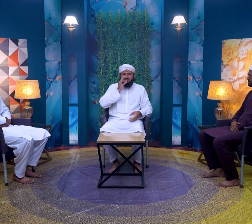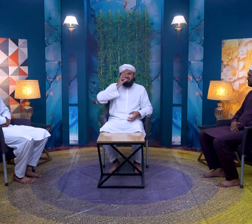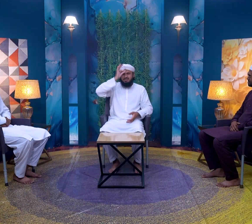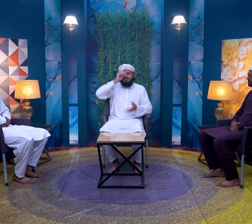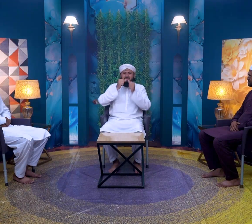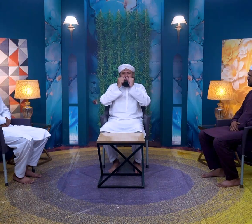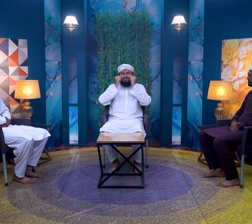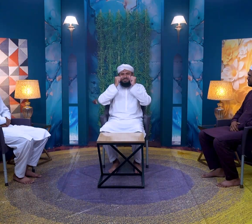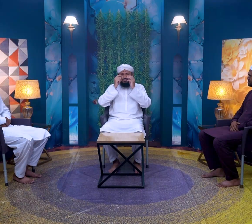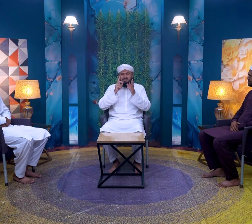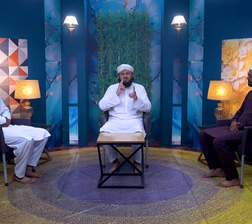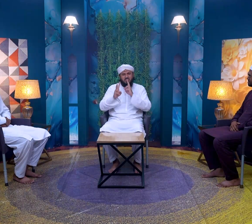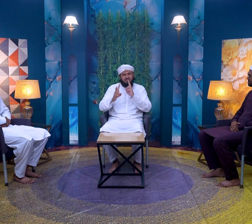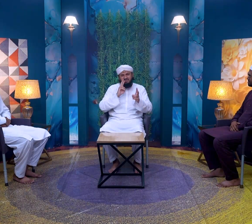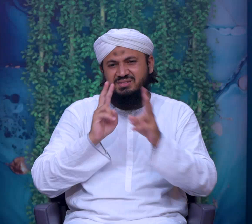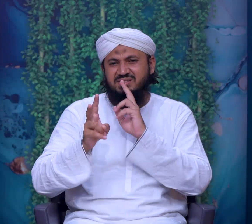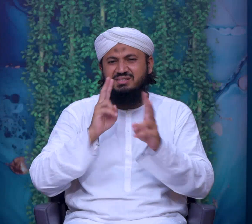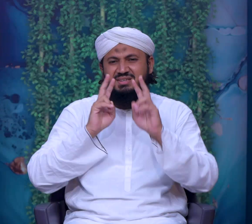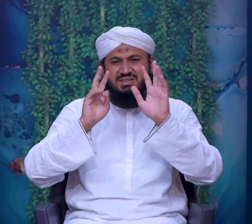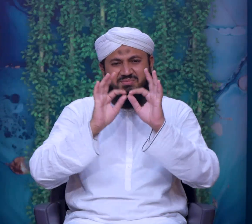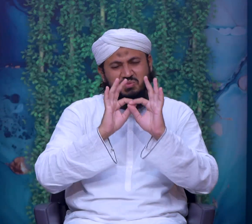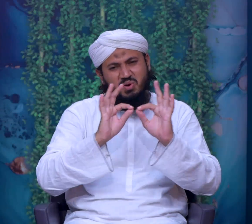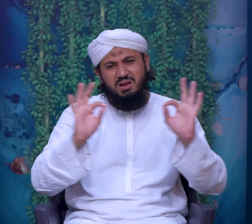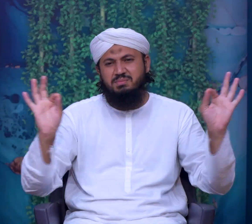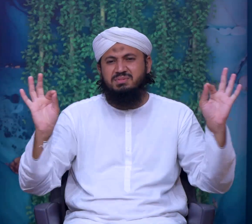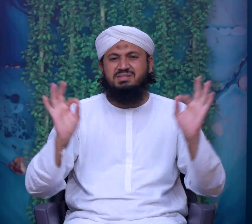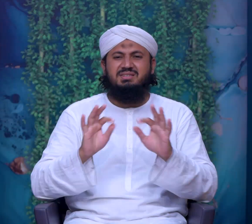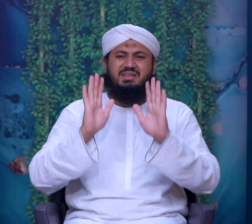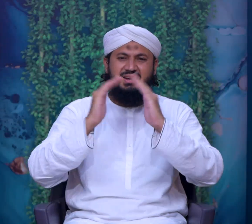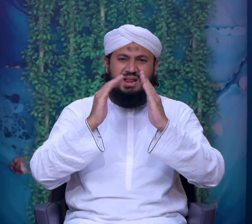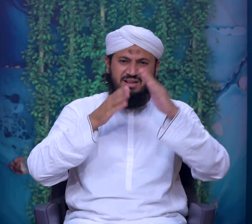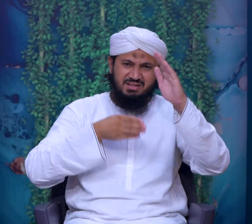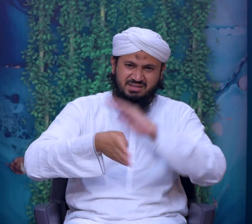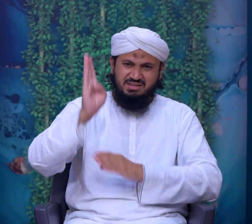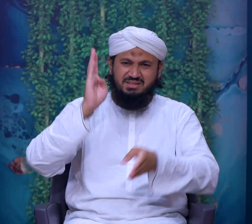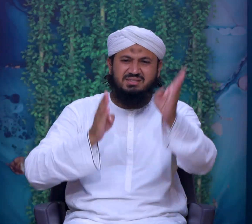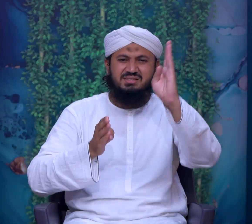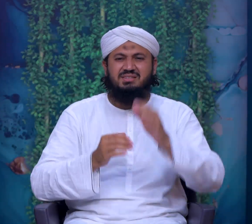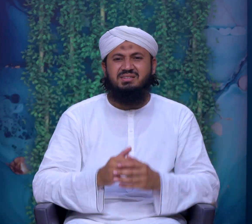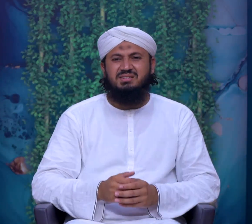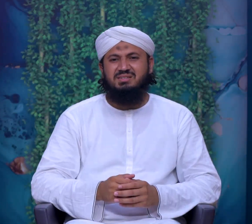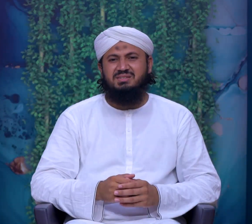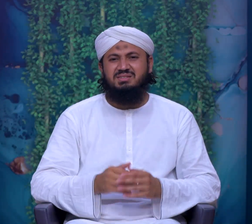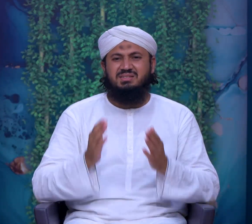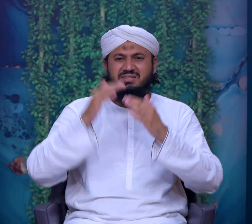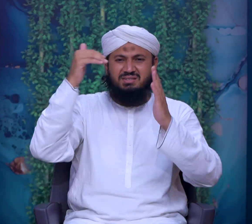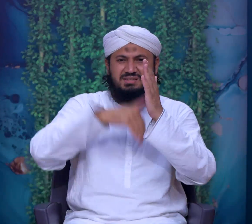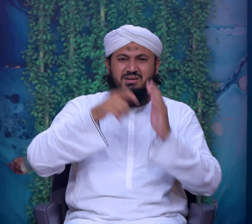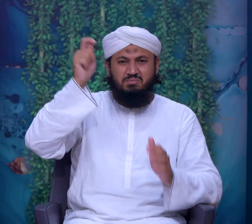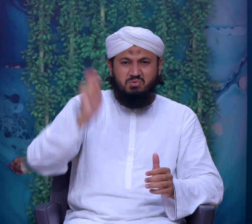وآلہ وصحبہ وسلم سے بات کرتے رہے۔ جب یہ دونوں بارگاہ رسالت سے اپنے گھر کے لیے روانہ ہوئے تو ایک کی چھڑی خود بخود روشن ہو گئی